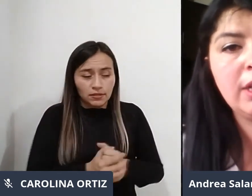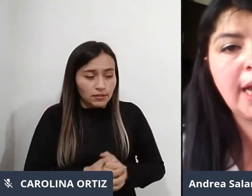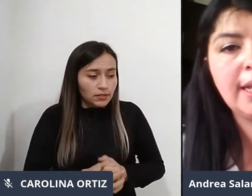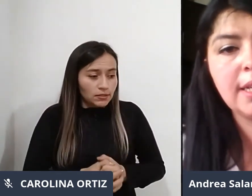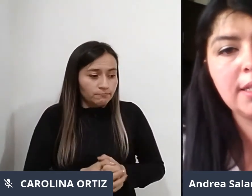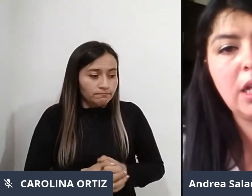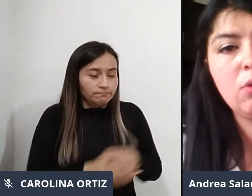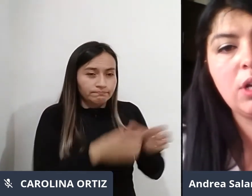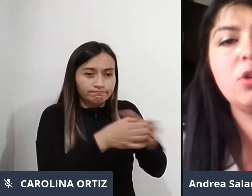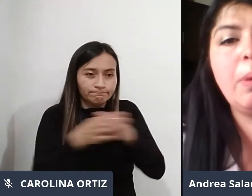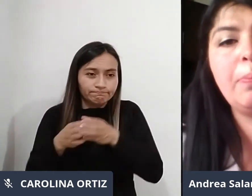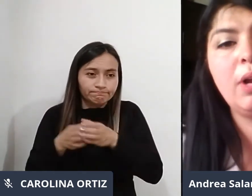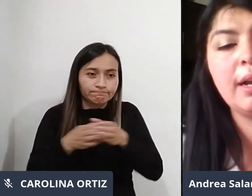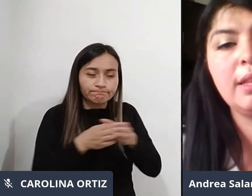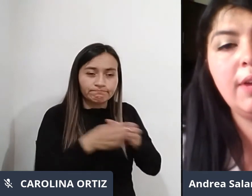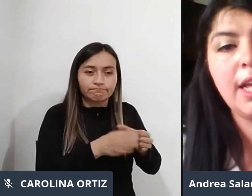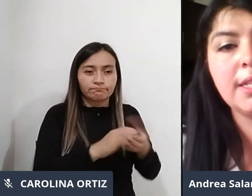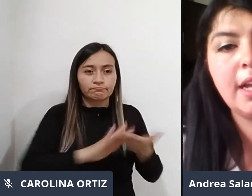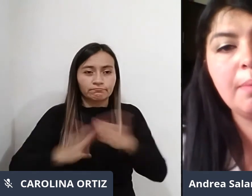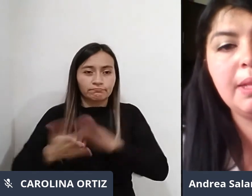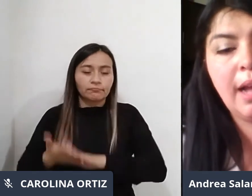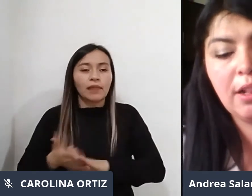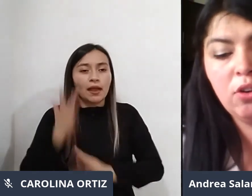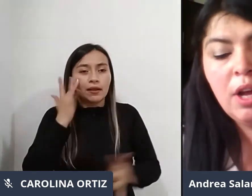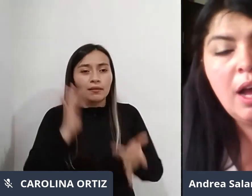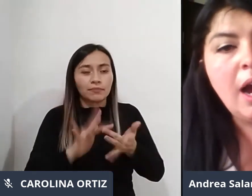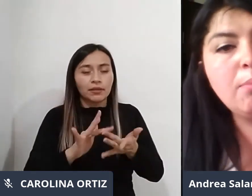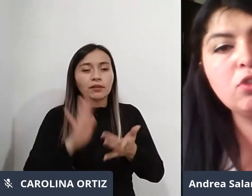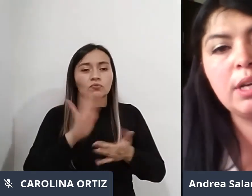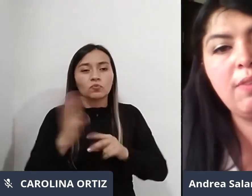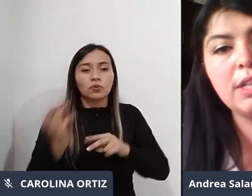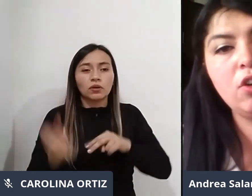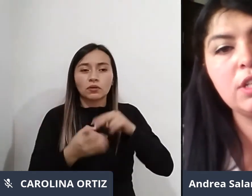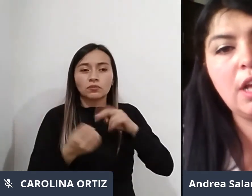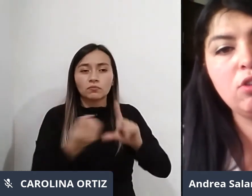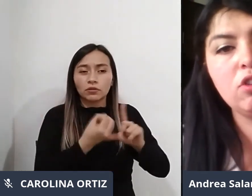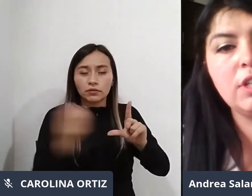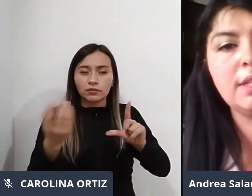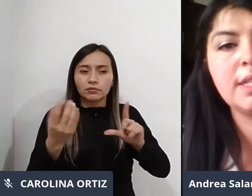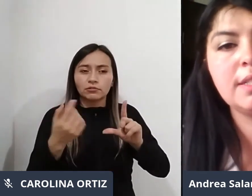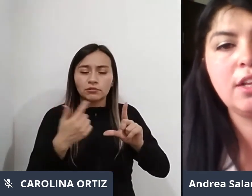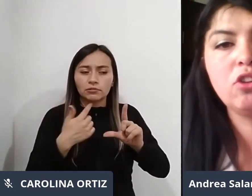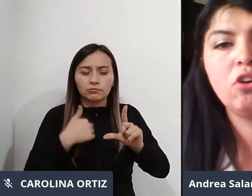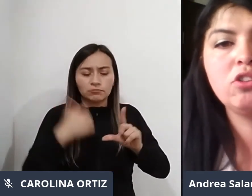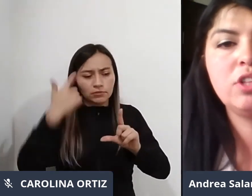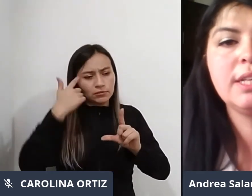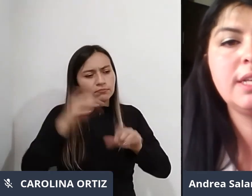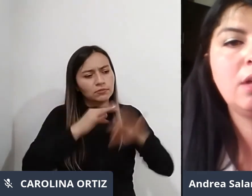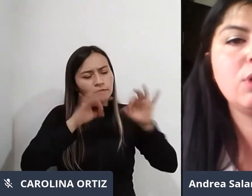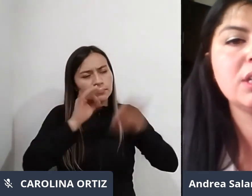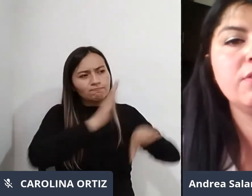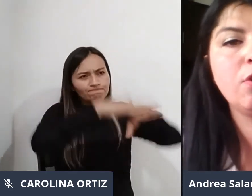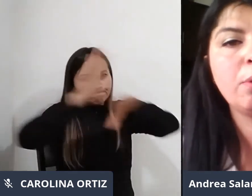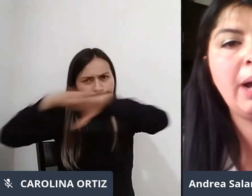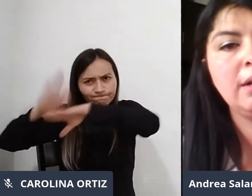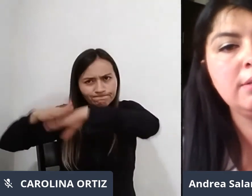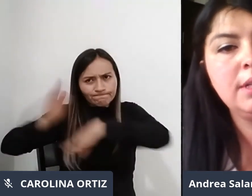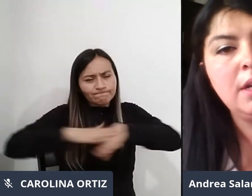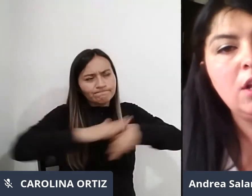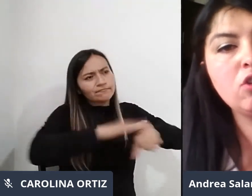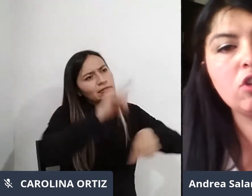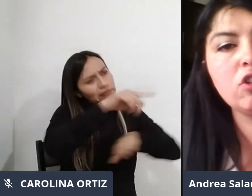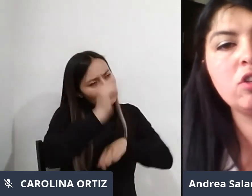organizaciones comunitarias que hacen educación popular deberían estar invitando a muchas reflexiones a los docentes que están todos los días en la educación